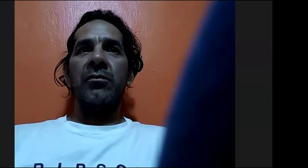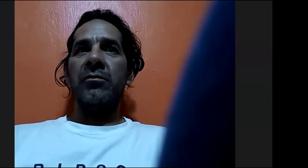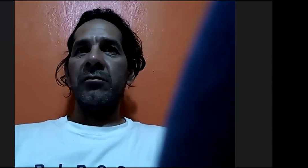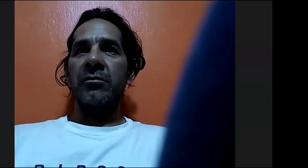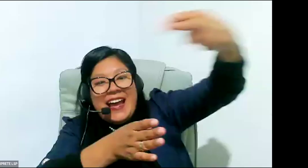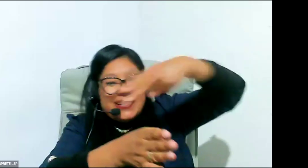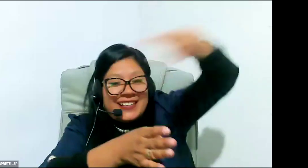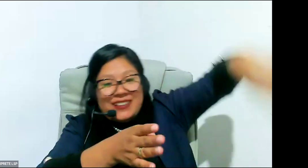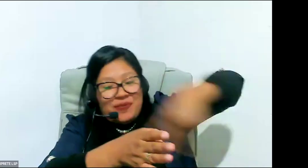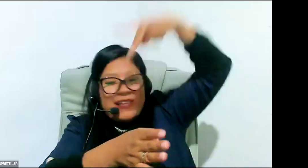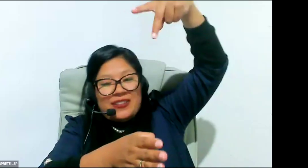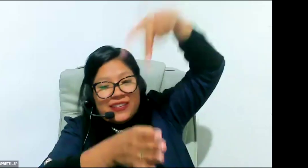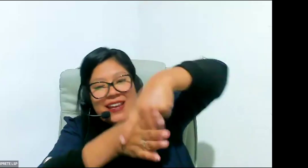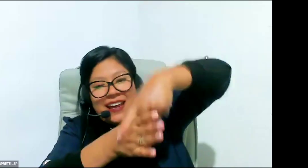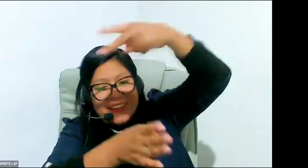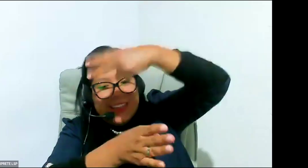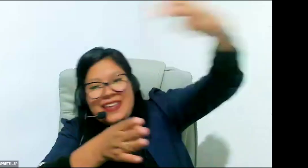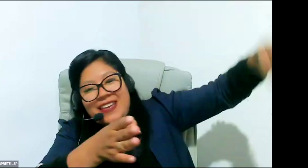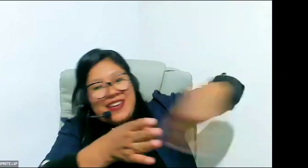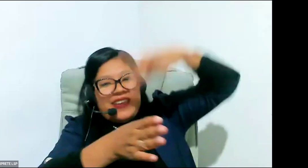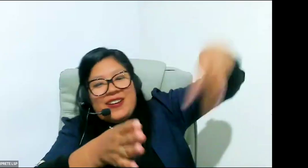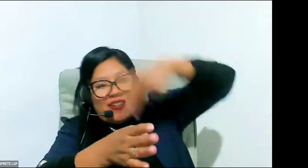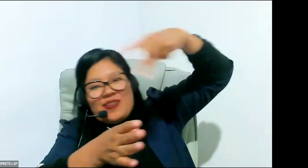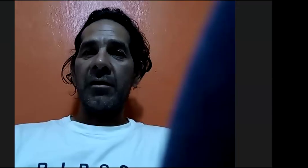H muy bien ahí están soplándole